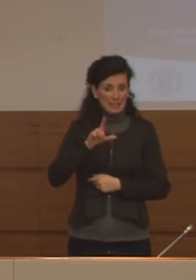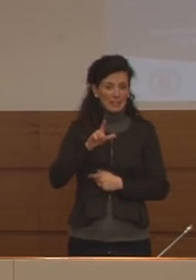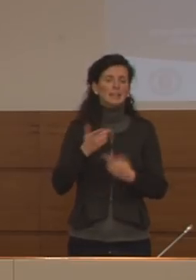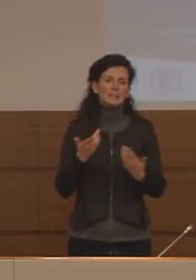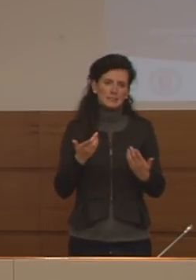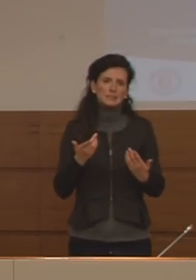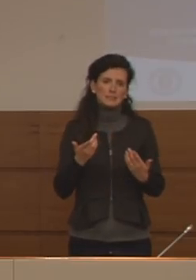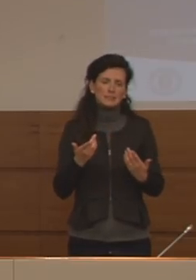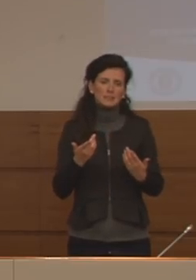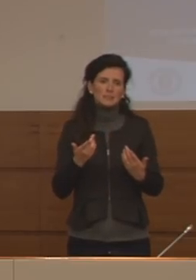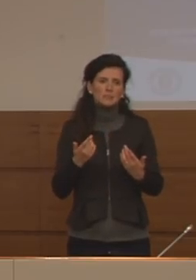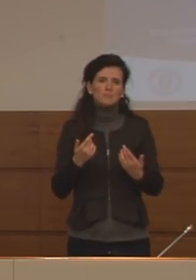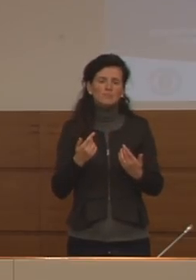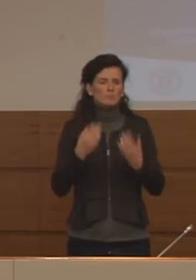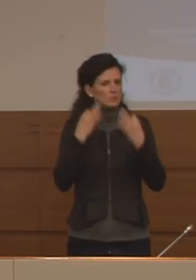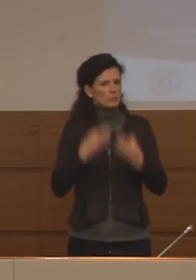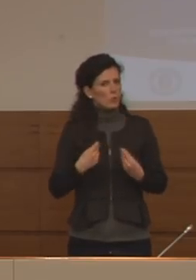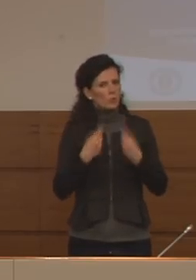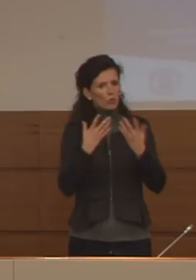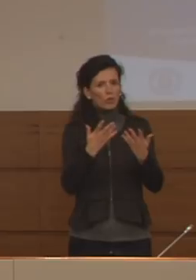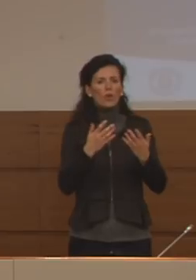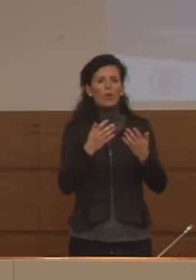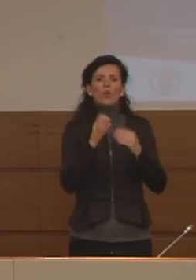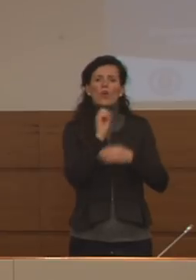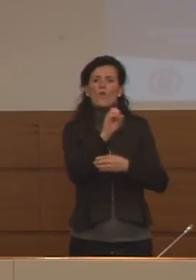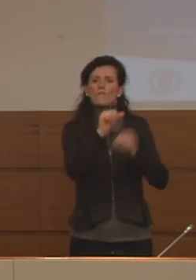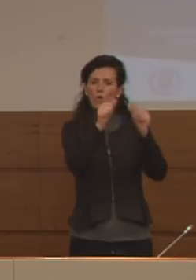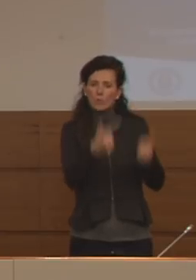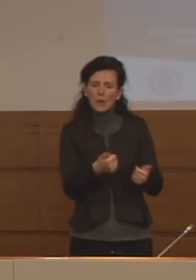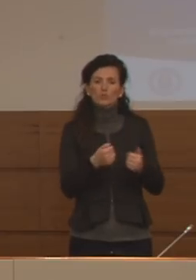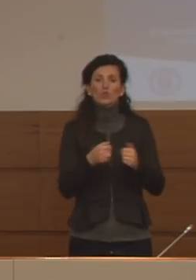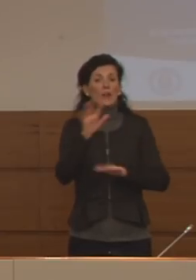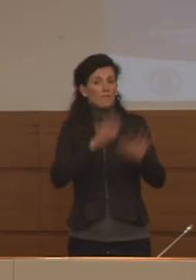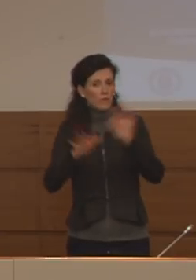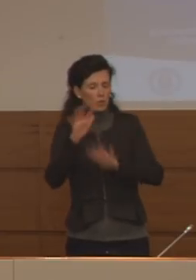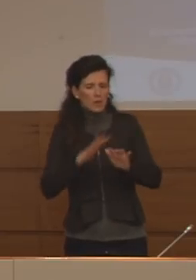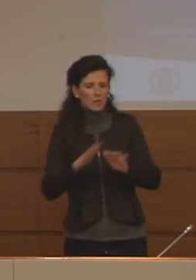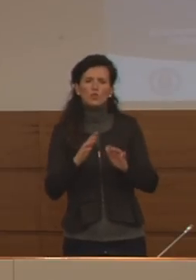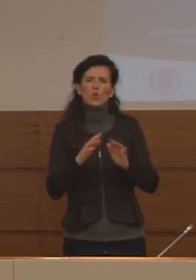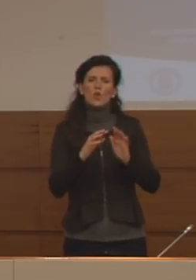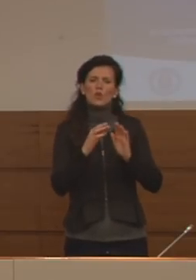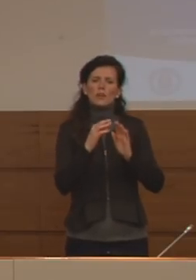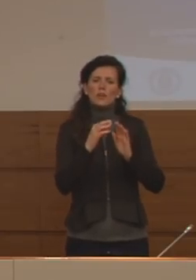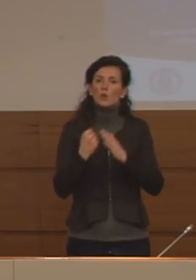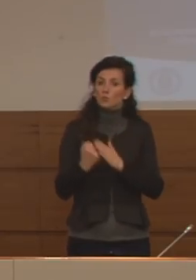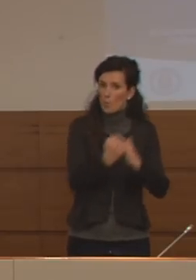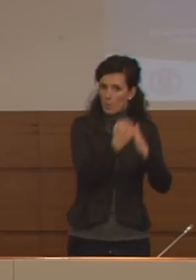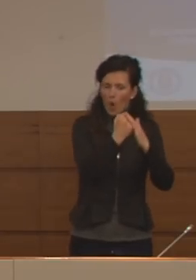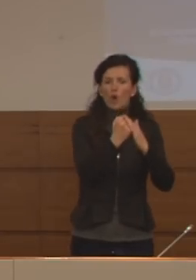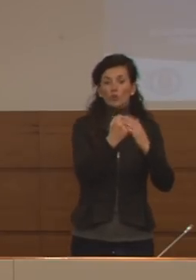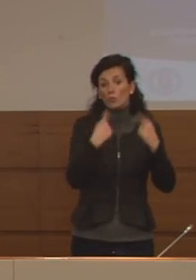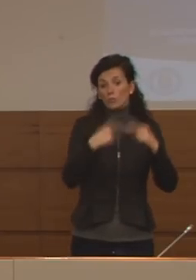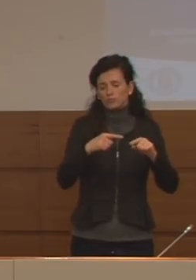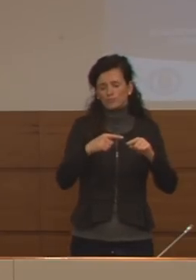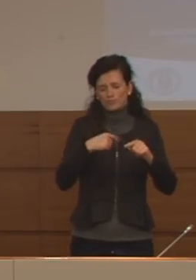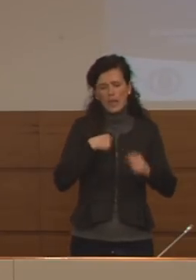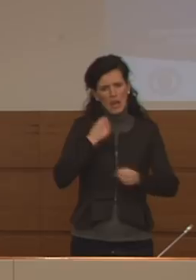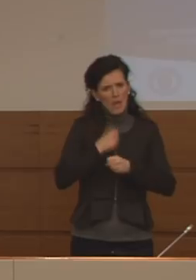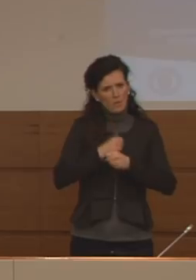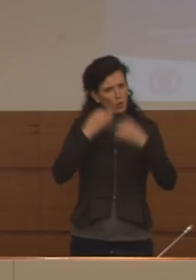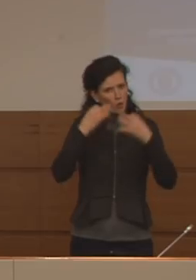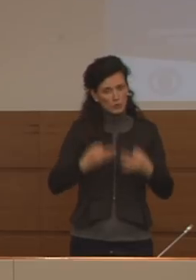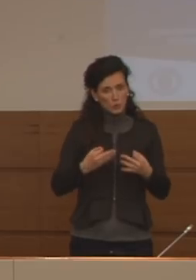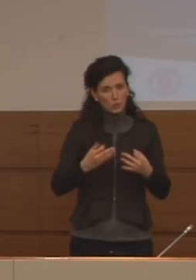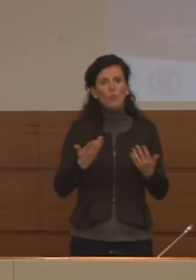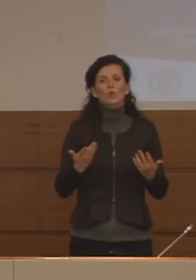bisognerà fornire supporto formazione informazione buone prassi quindi su questo sicuramente lavoreremo ma ricordiamo che